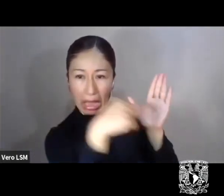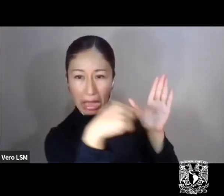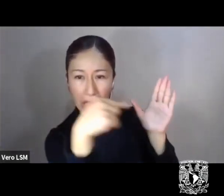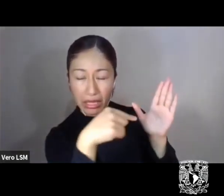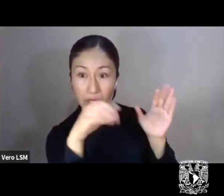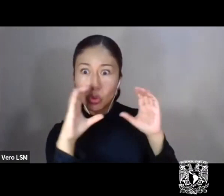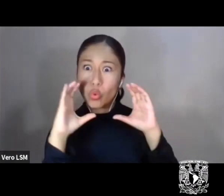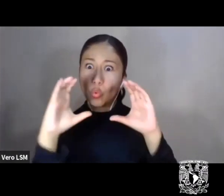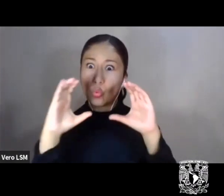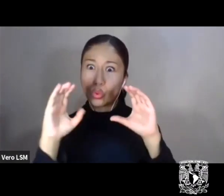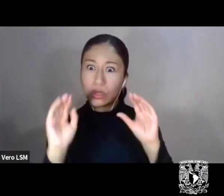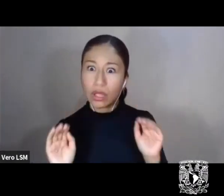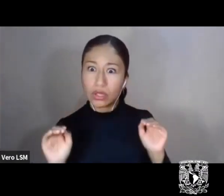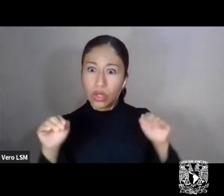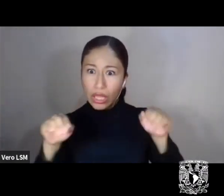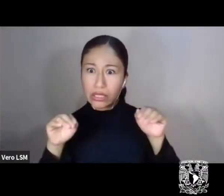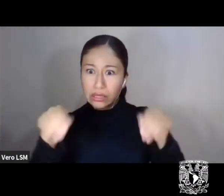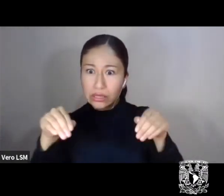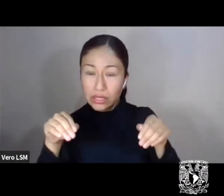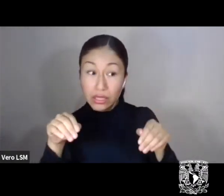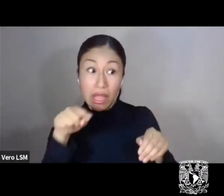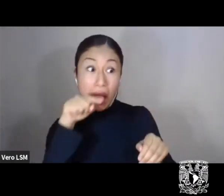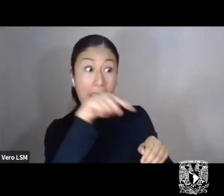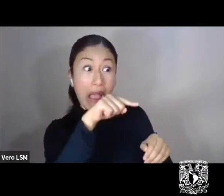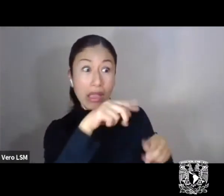ruedas. Este es un mensaje terrible.